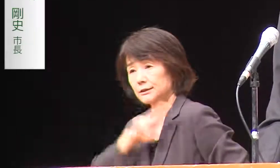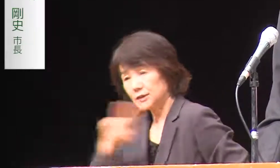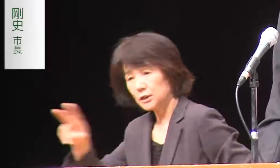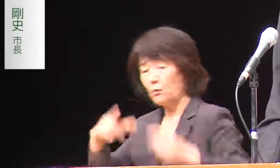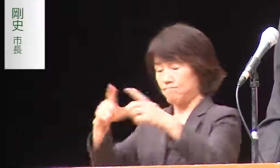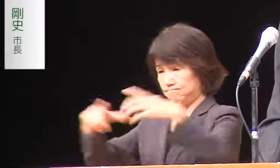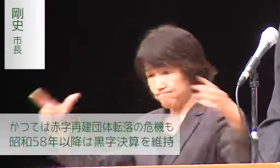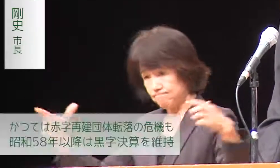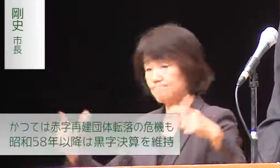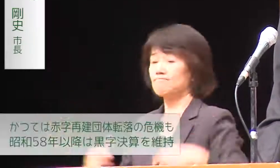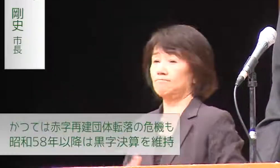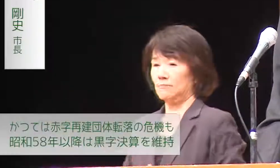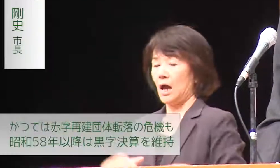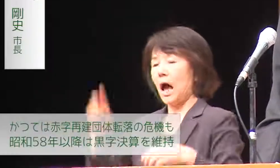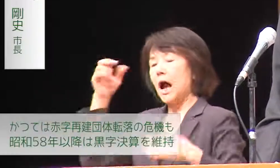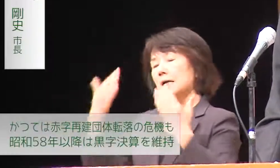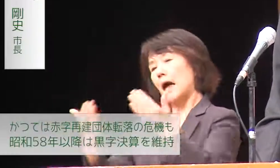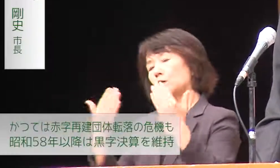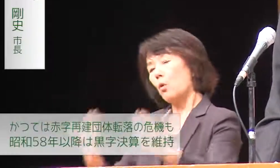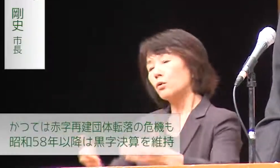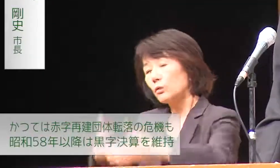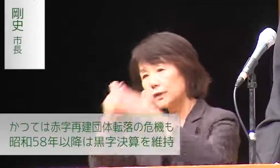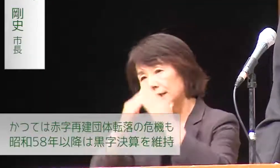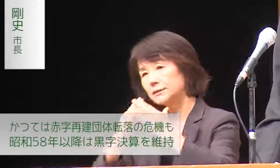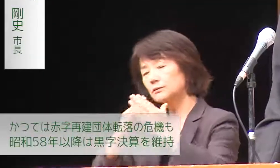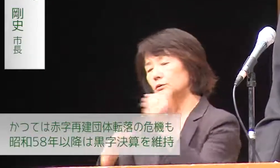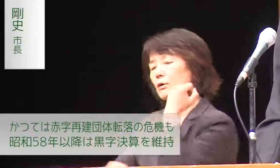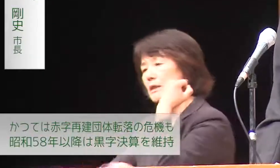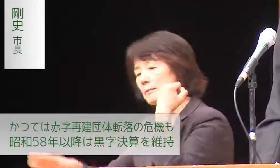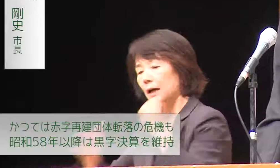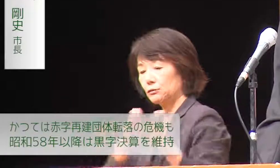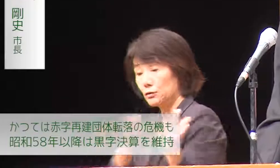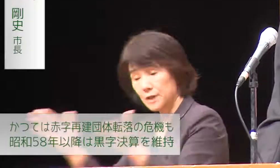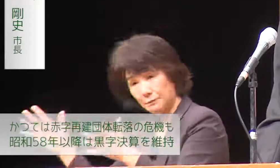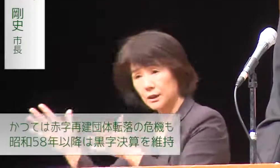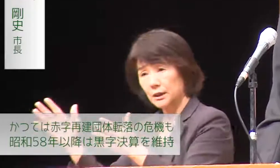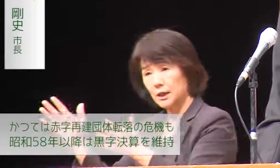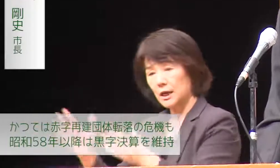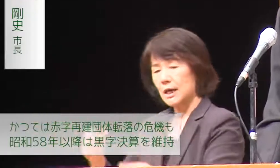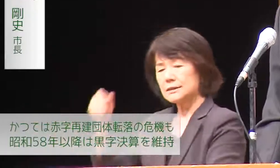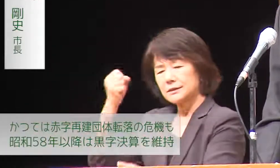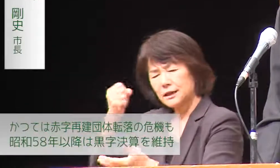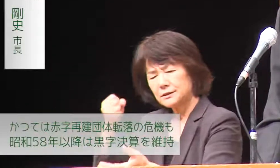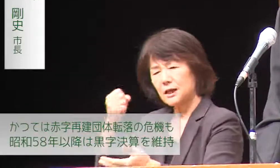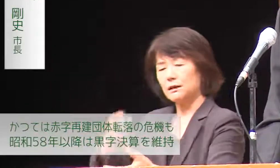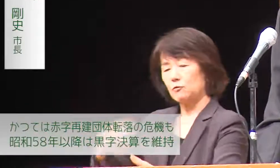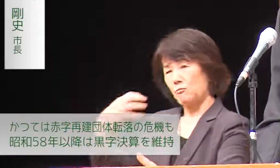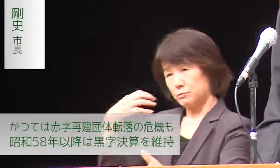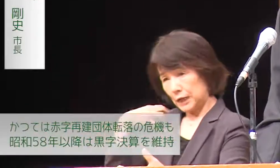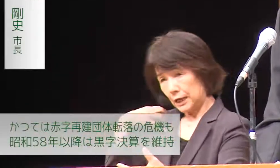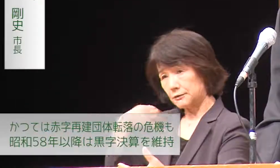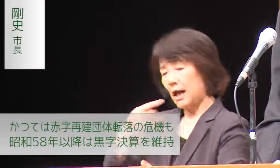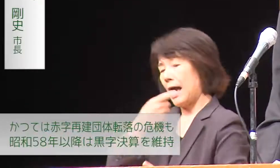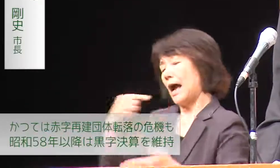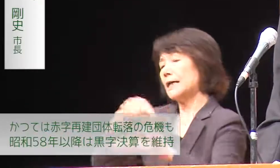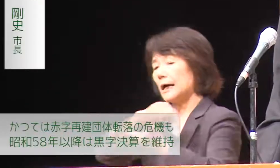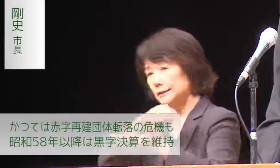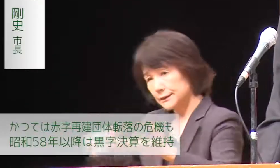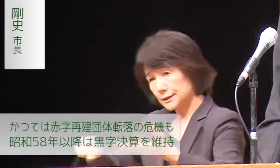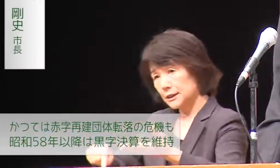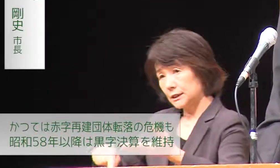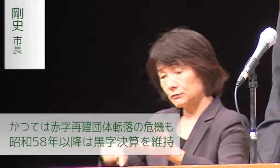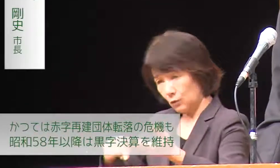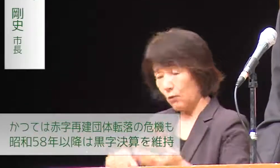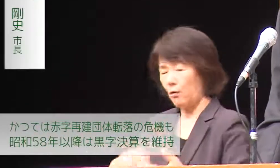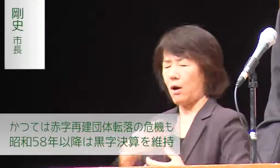し、学校建設と基盤整備のための財政負担により赤字債権団体転落